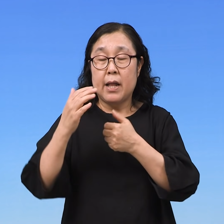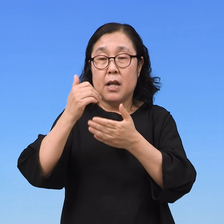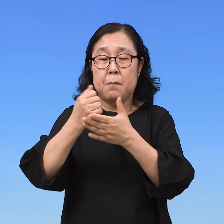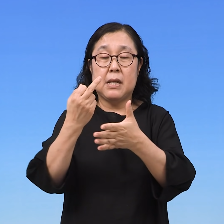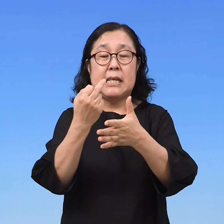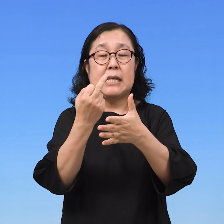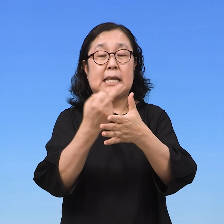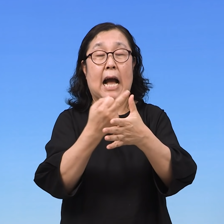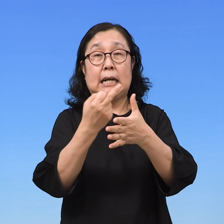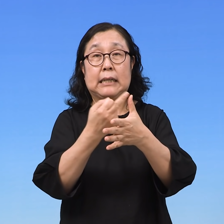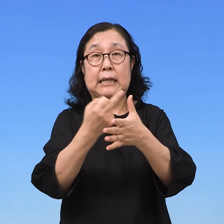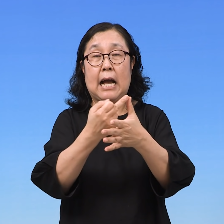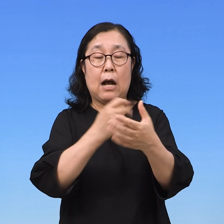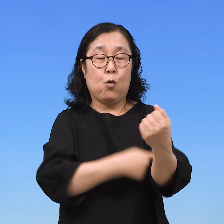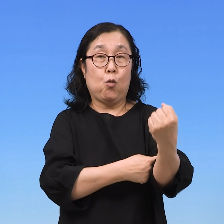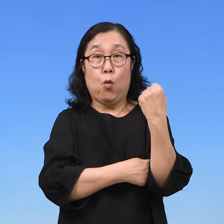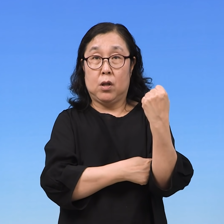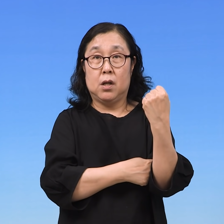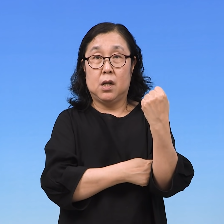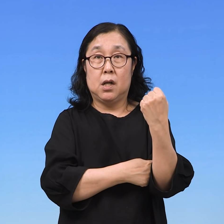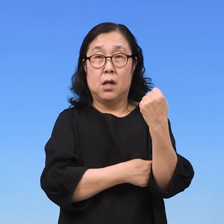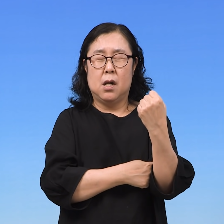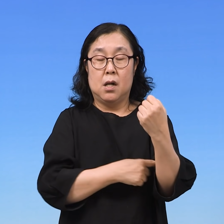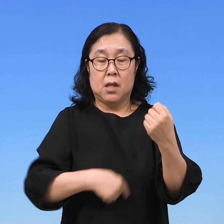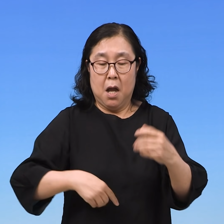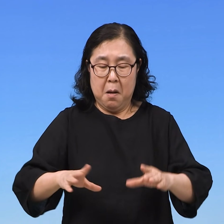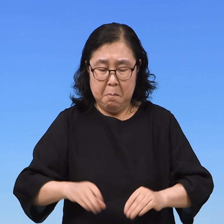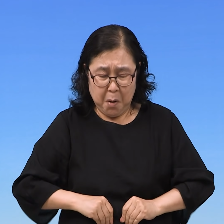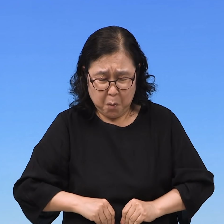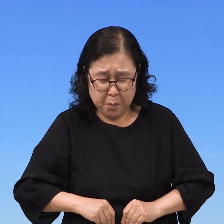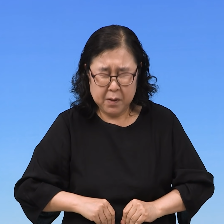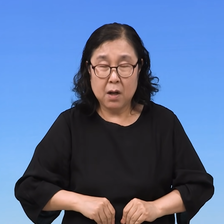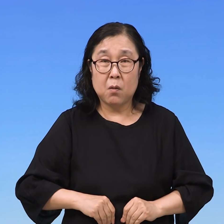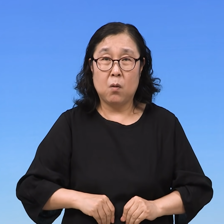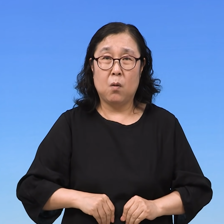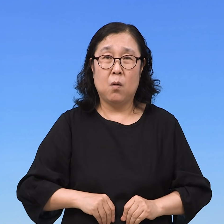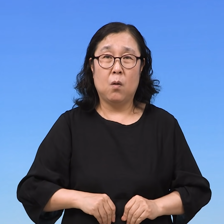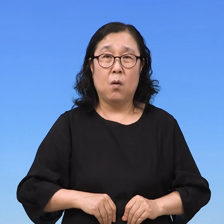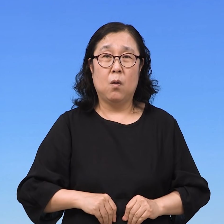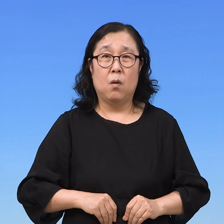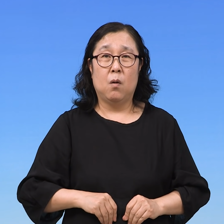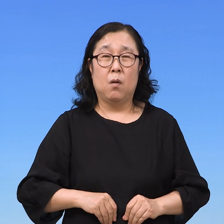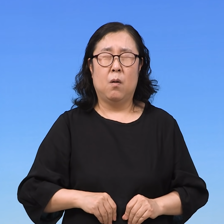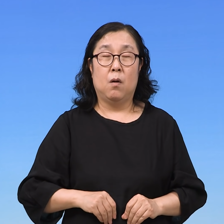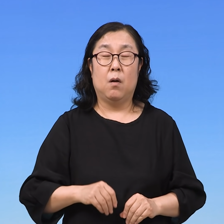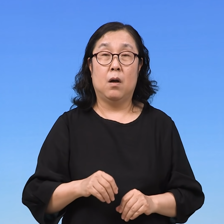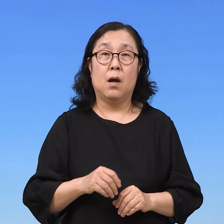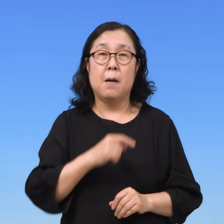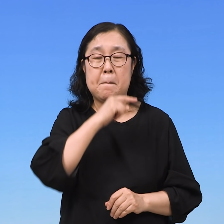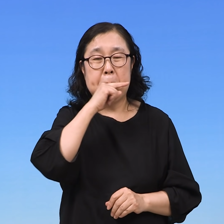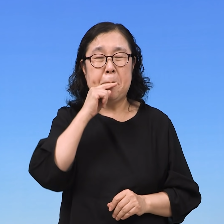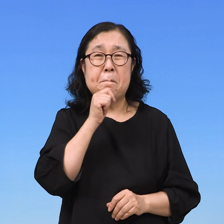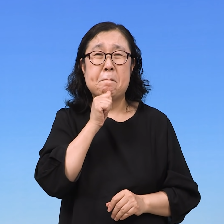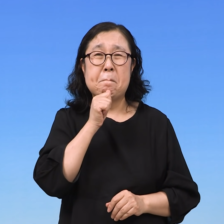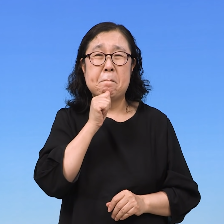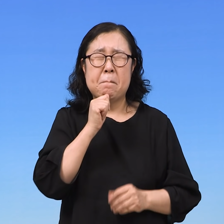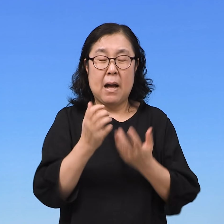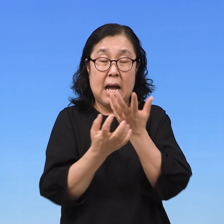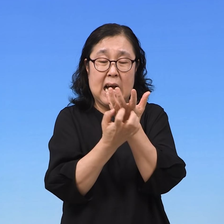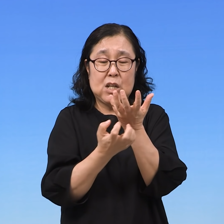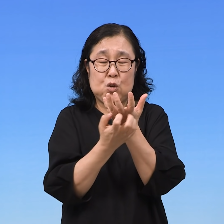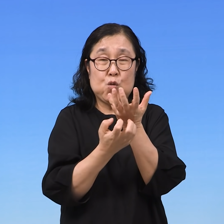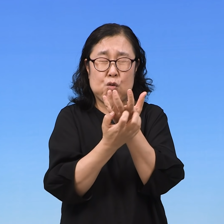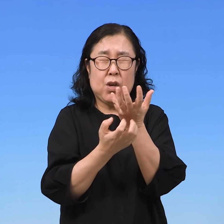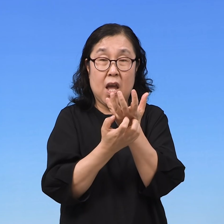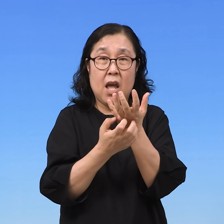장자권, 그 영광스러운 것을 세상에 사냥하고 배 좀 고프다고 팥죽 한 그릇에 팔아버린 게 이게 에서 아닙니까?